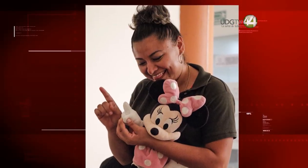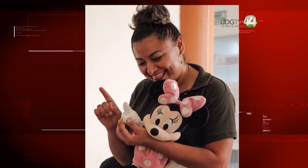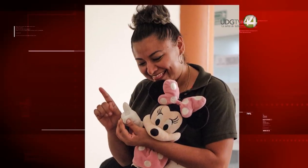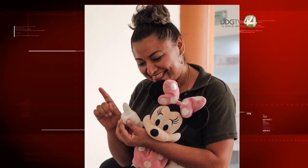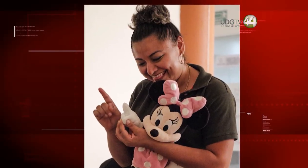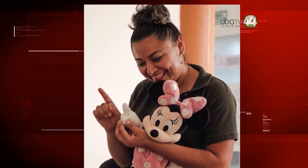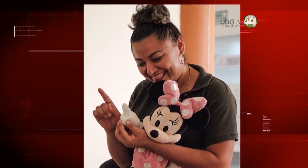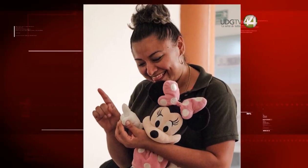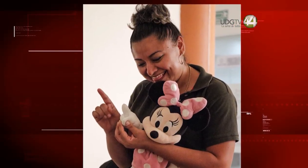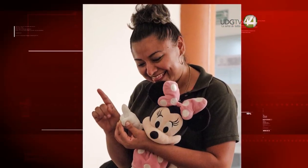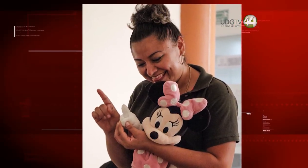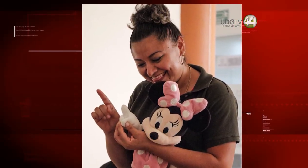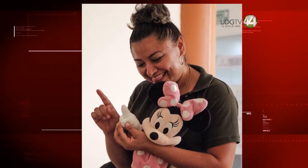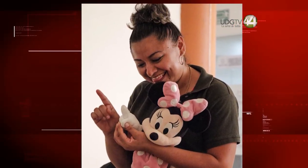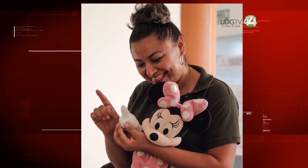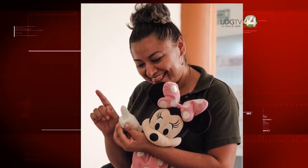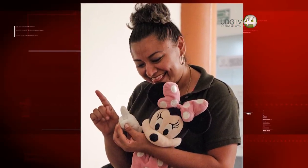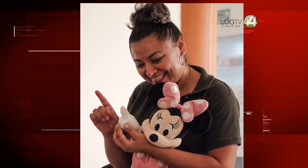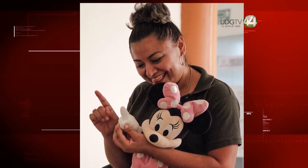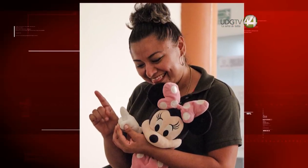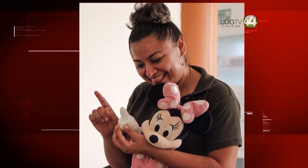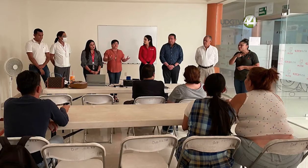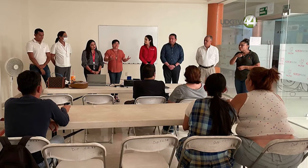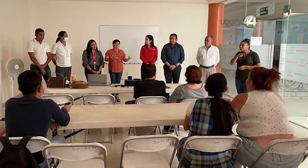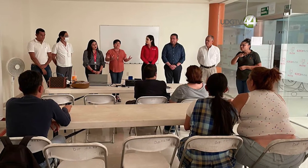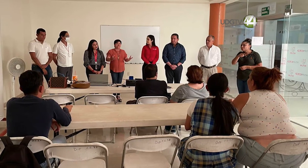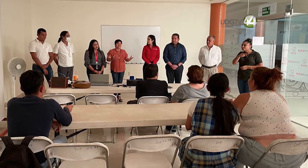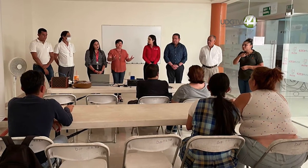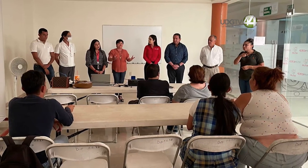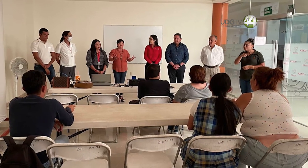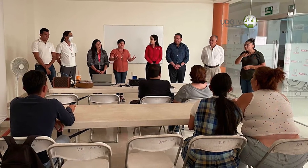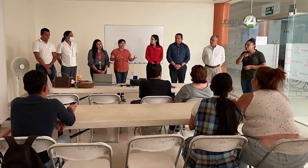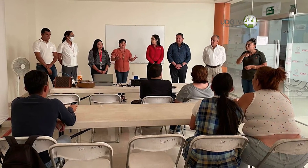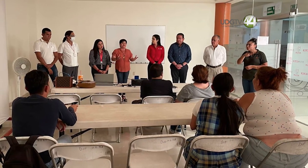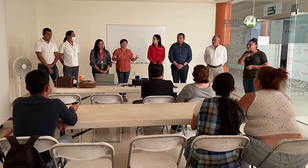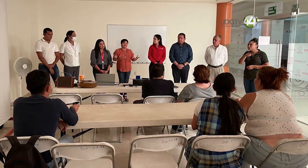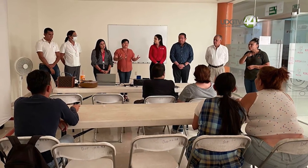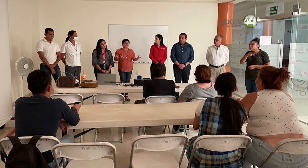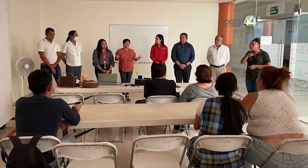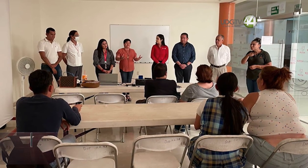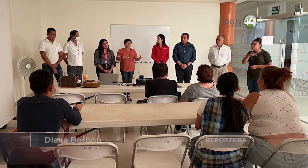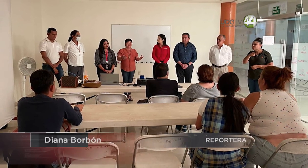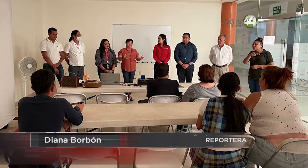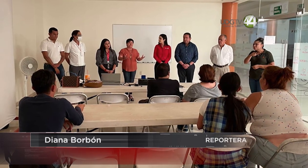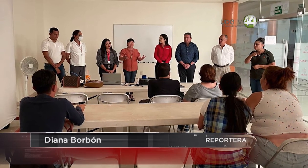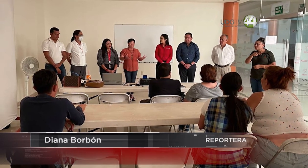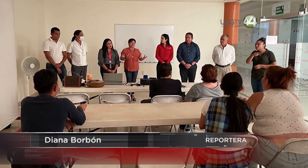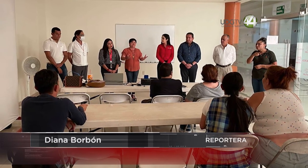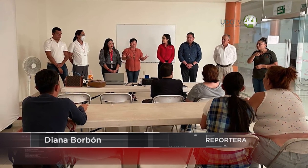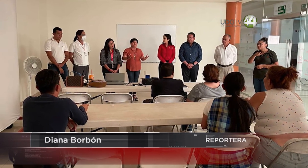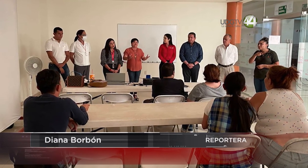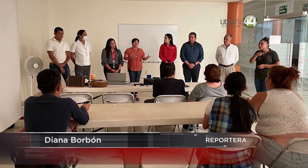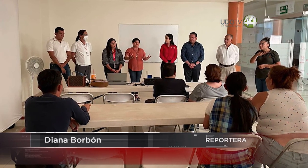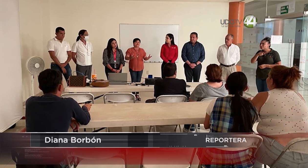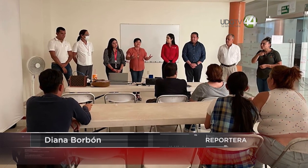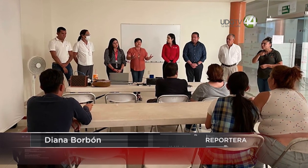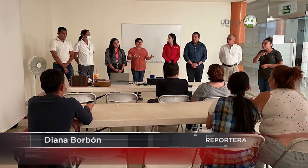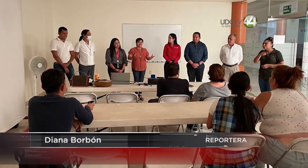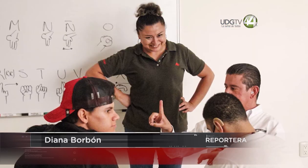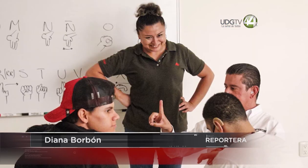municipio de Autlán, personas que podrán ser atendidas en este nuevo espacio. Para Señal Informativa Autlán y UDGTV